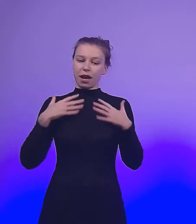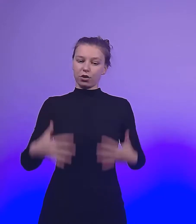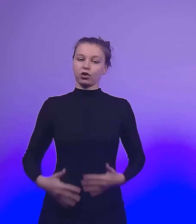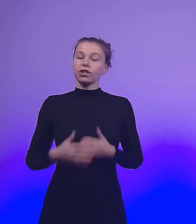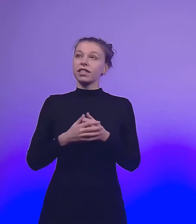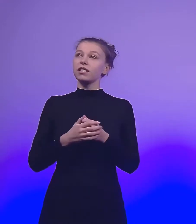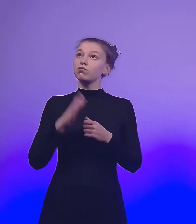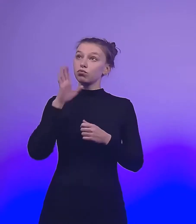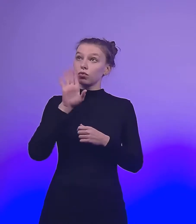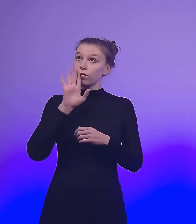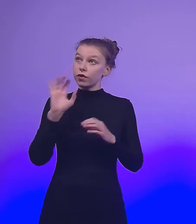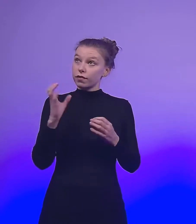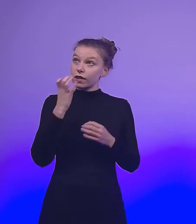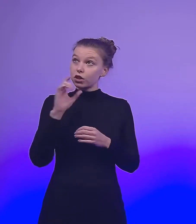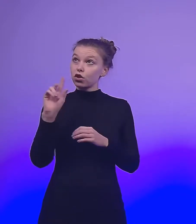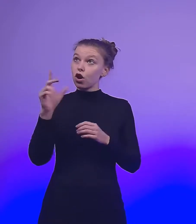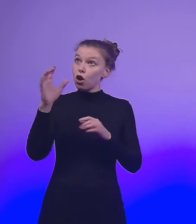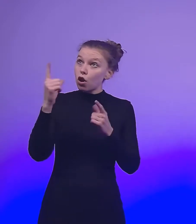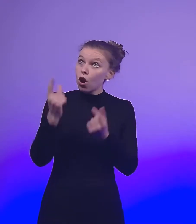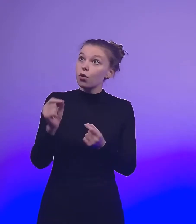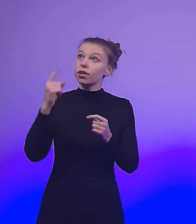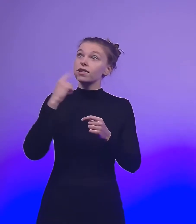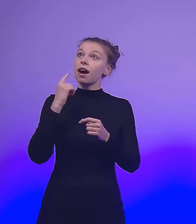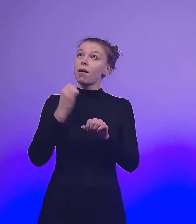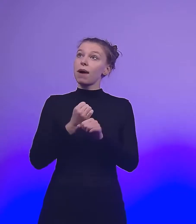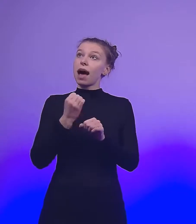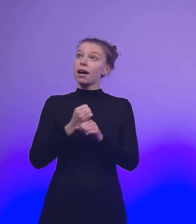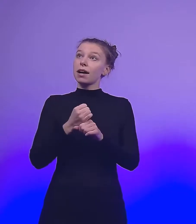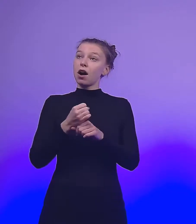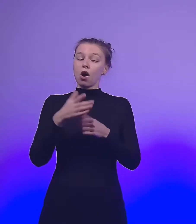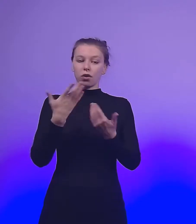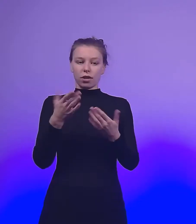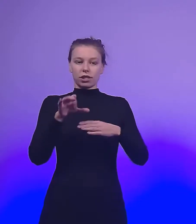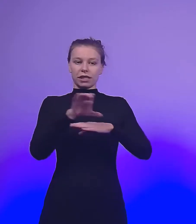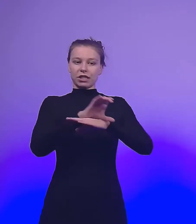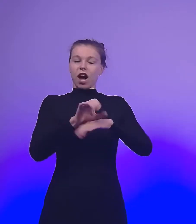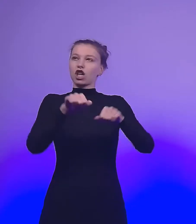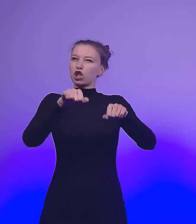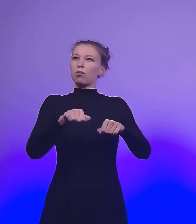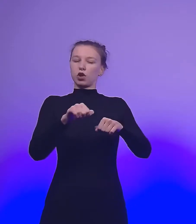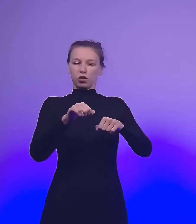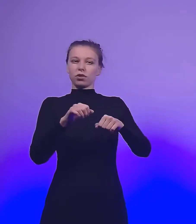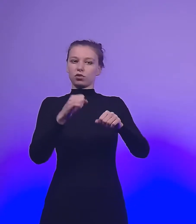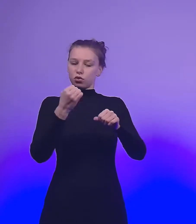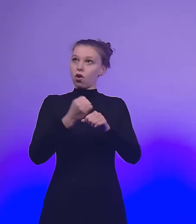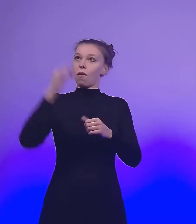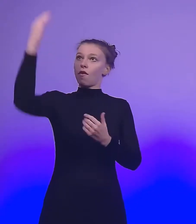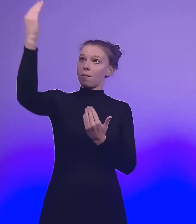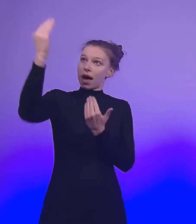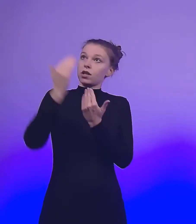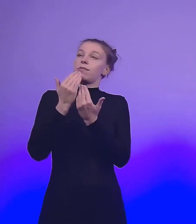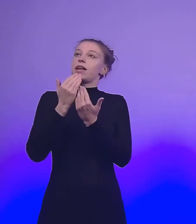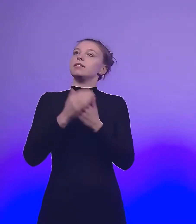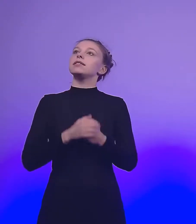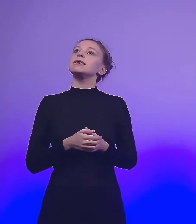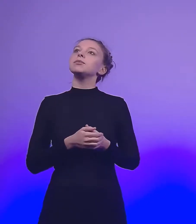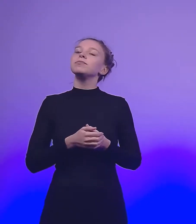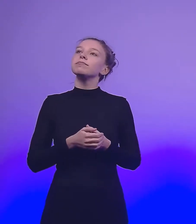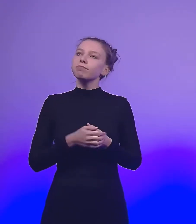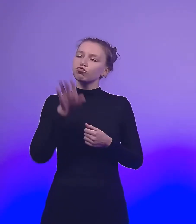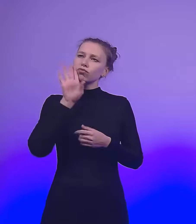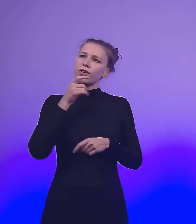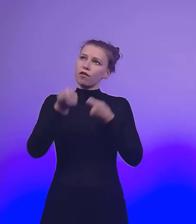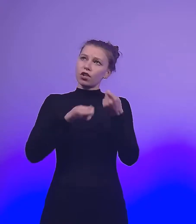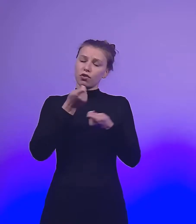maken? En ook zitten we achter de computer. Wilt zorgen dat u bij ons bent. Wilt zorgen voor die mensen die